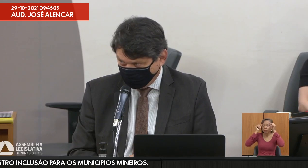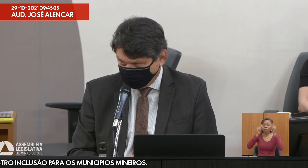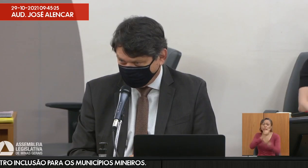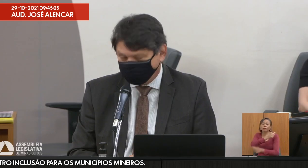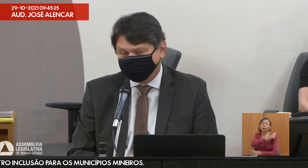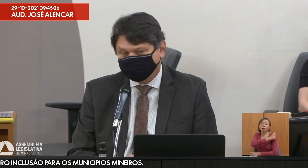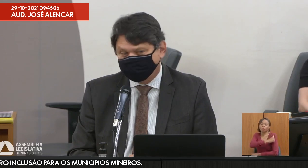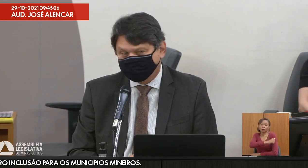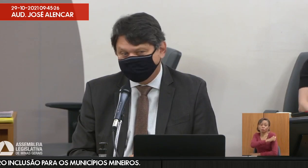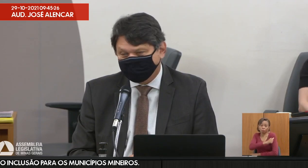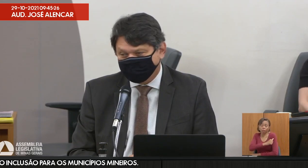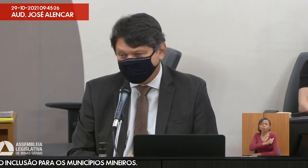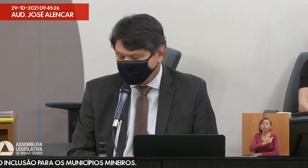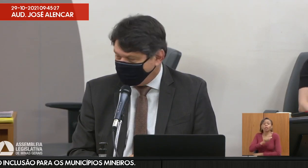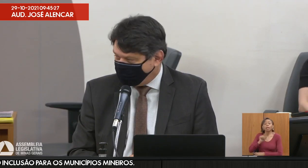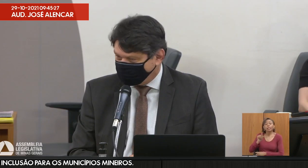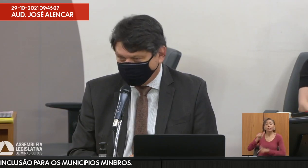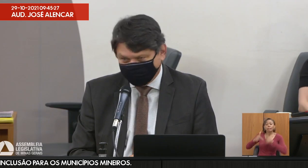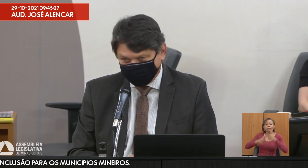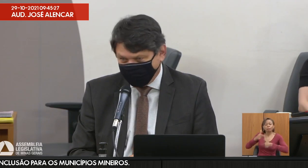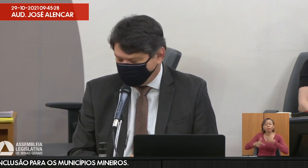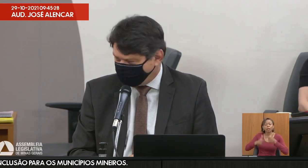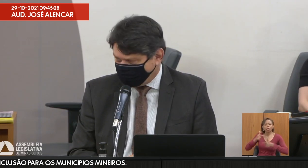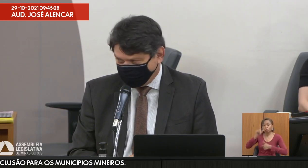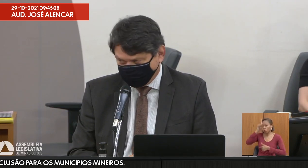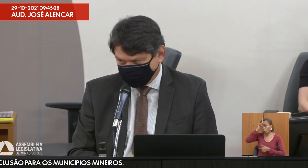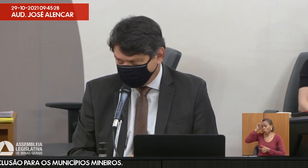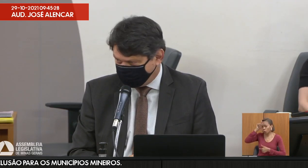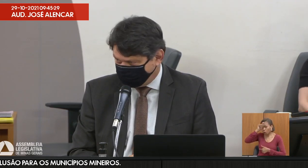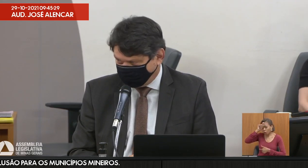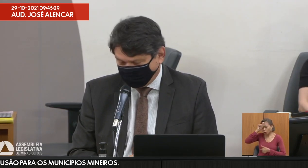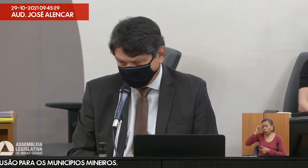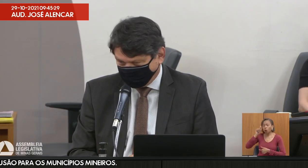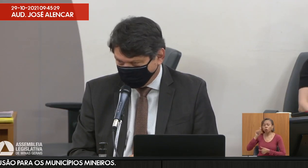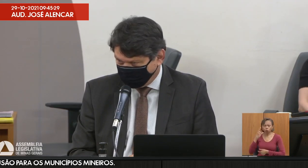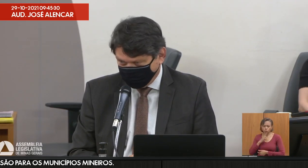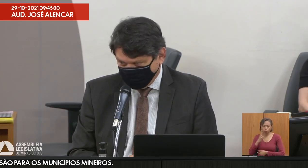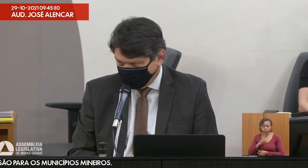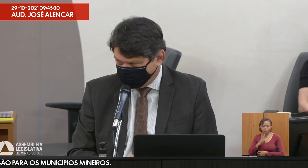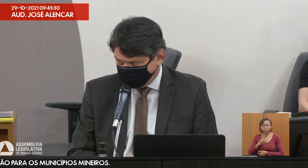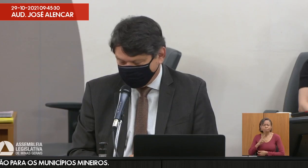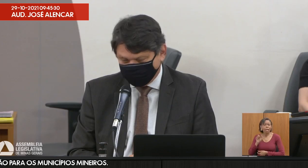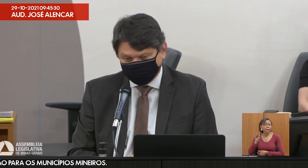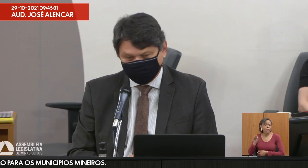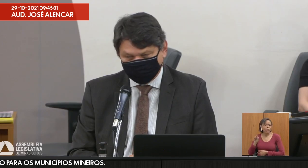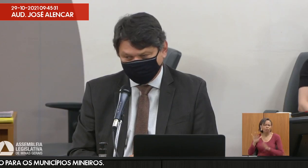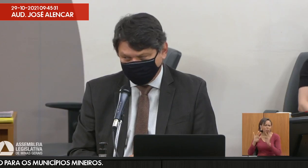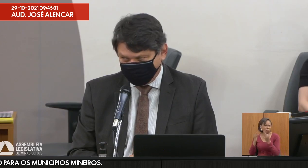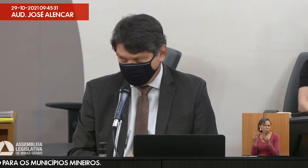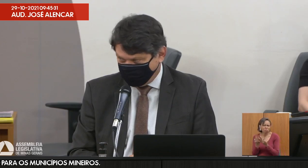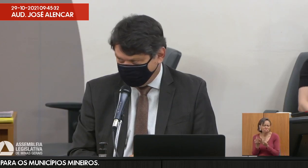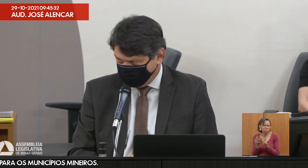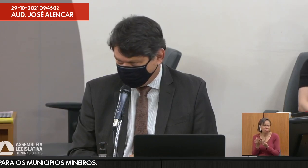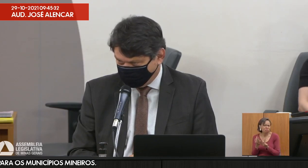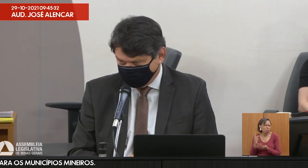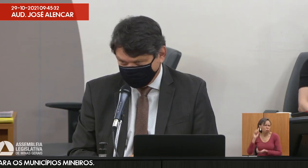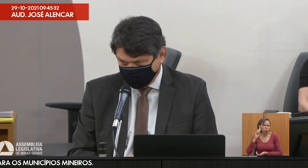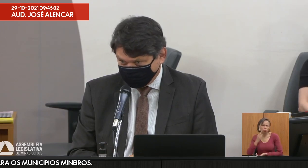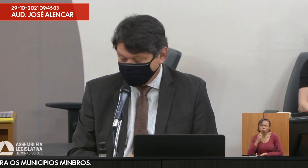pronto-socorro e ela não tem nenhum parente com problema auditivo, não tem nenhum parente com deficiência, e ela